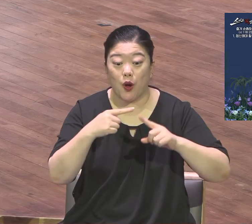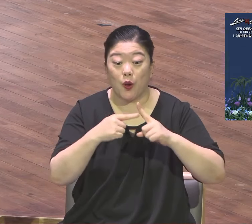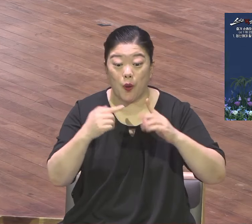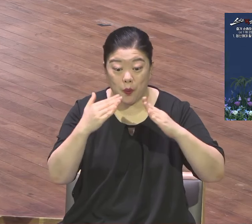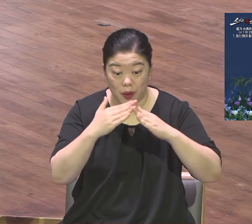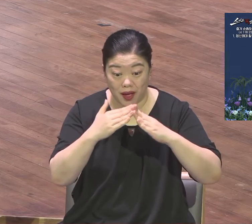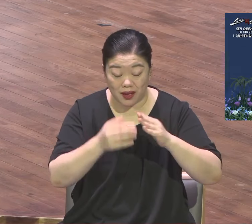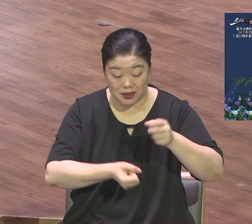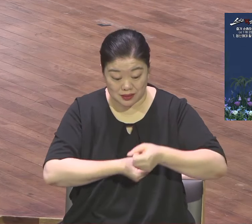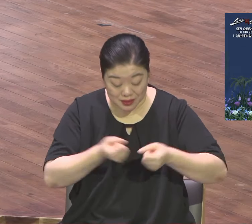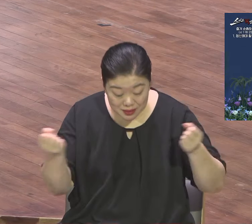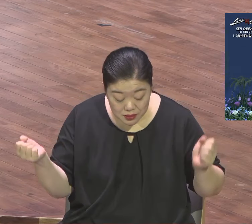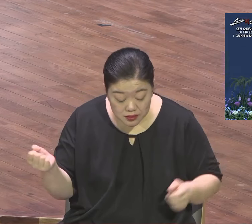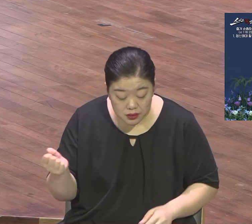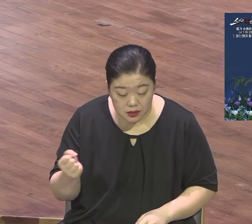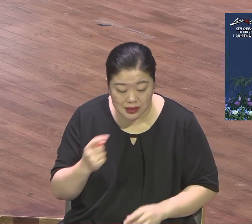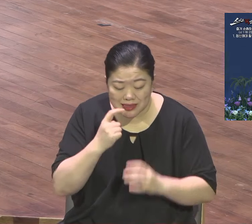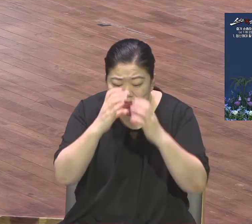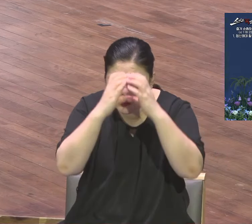사버려.